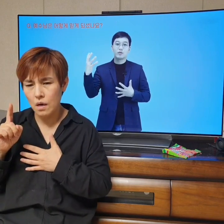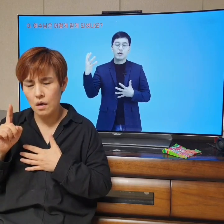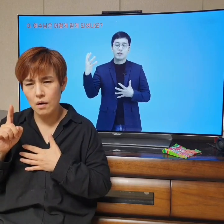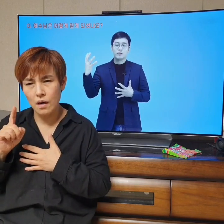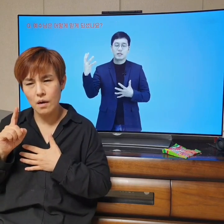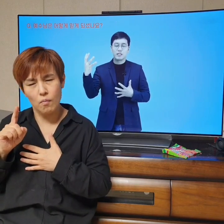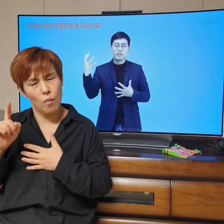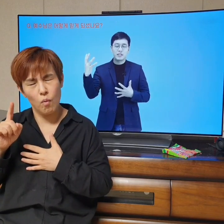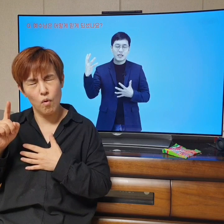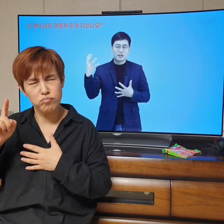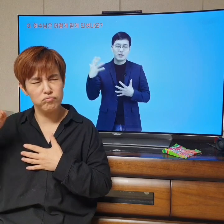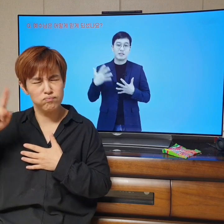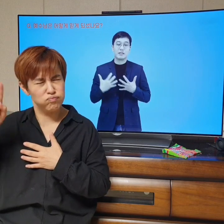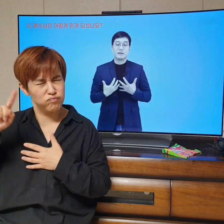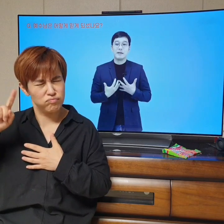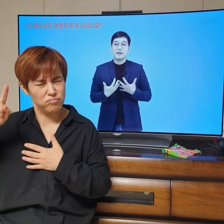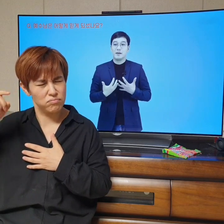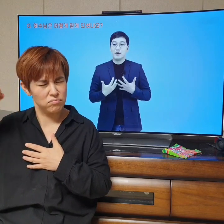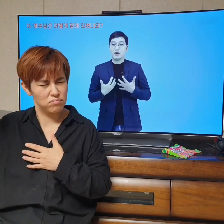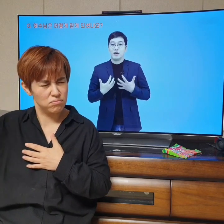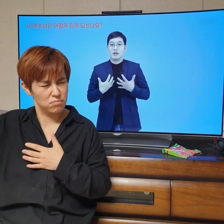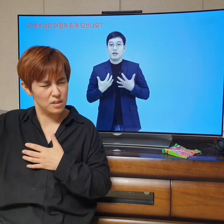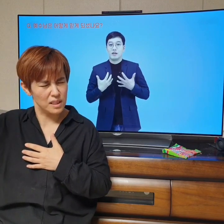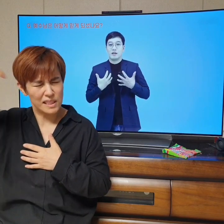소리로 말하는 것도 아니고 막 진짜